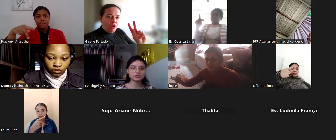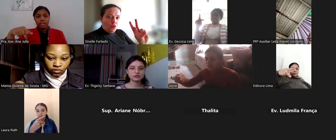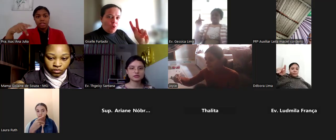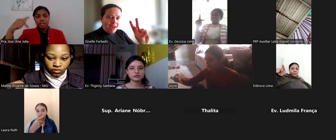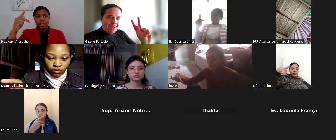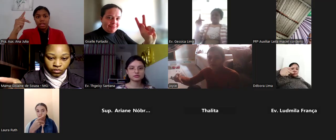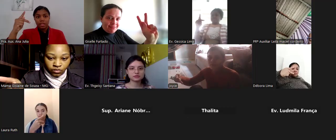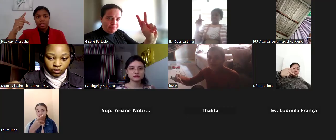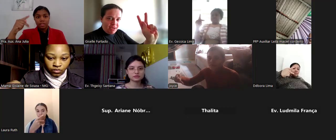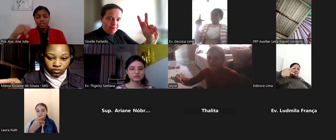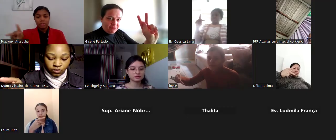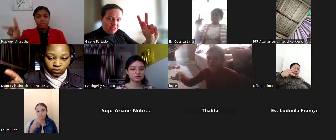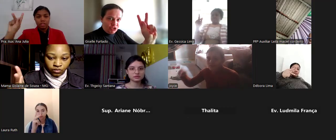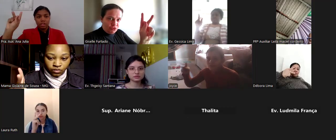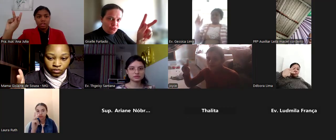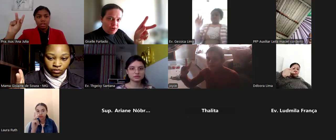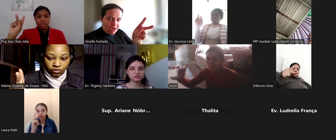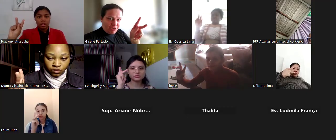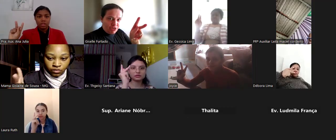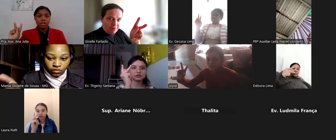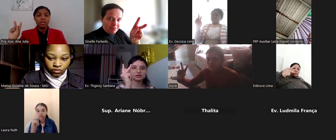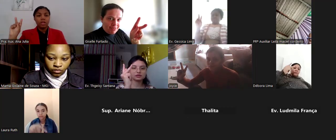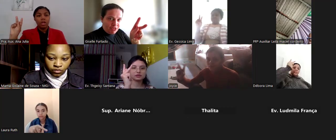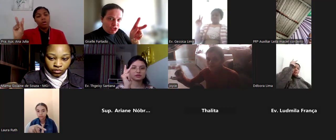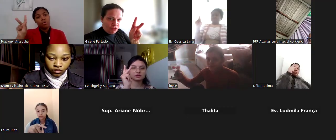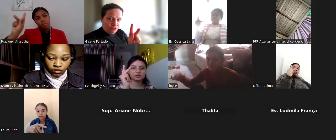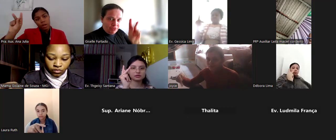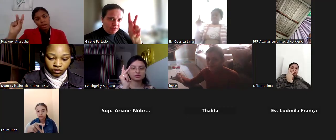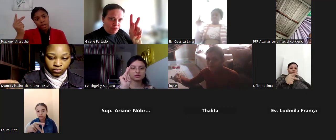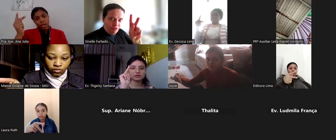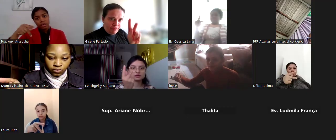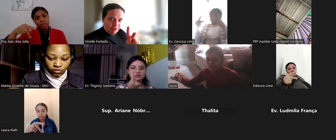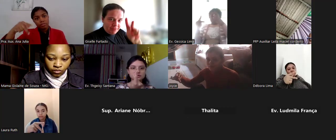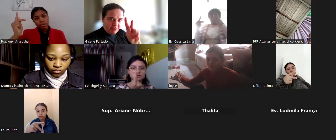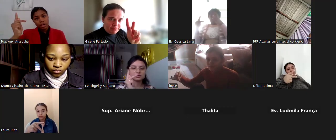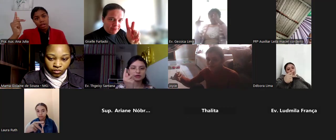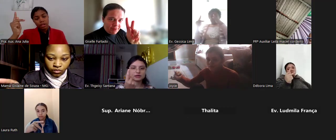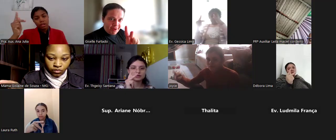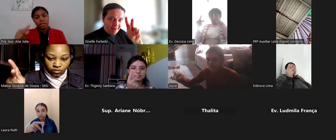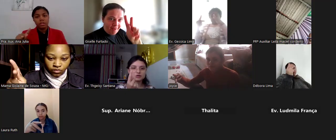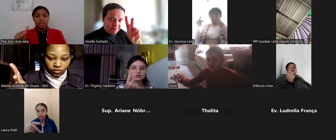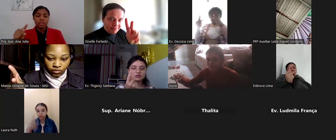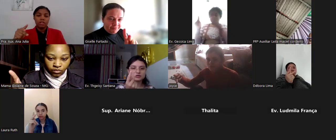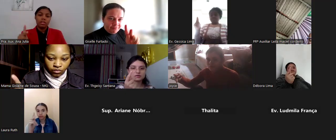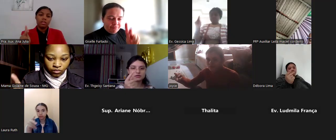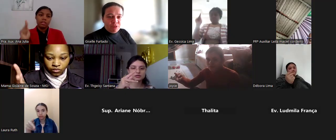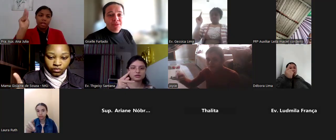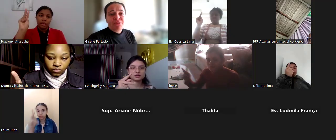O H é assim, bem levantadinho. O K ele já é mais deitadinho e tem um movimento para cima. K. Por exemplo, você vai